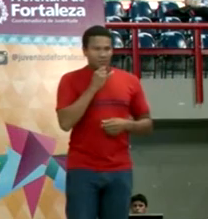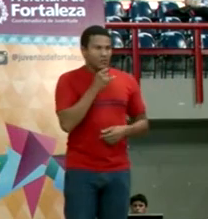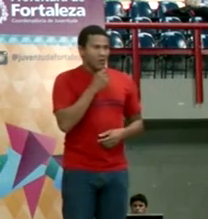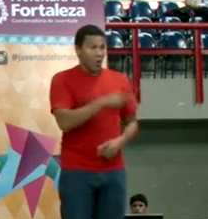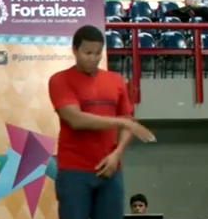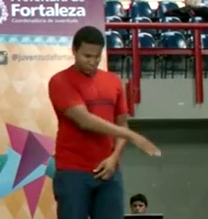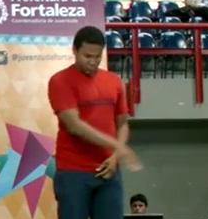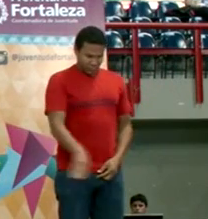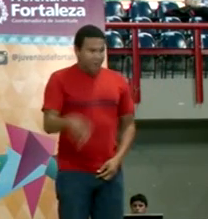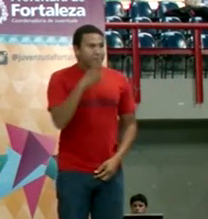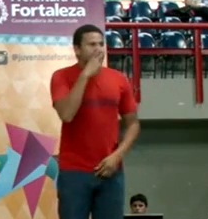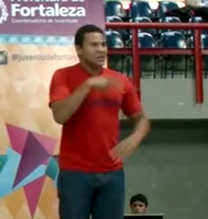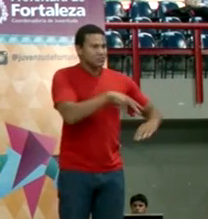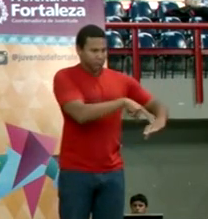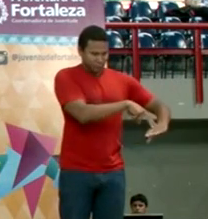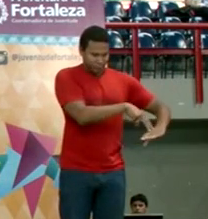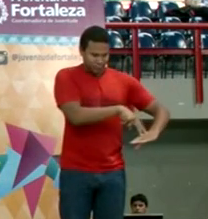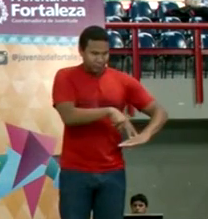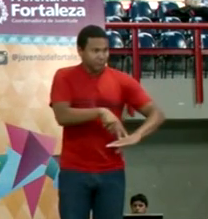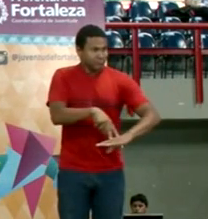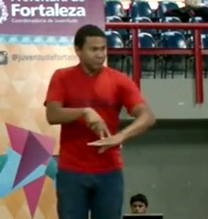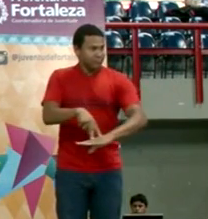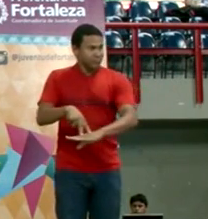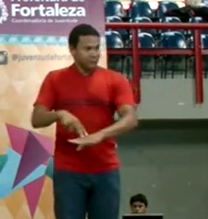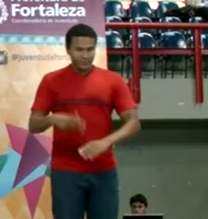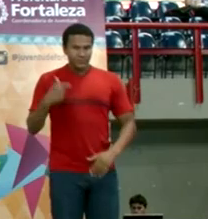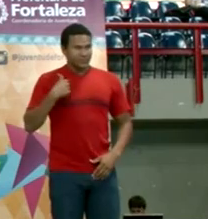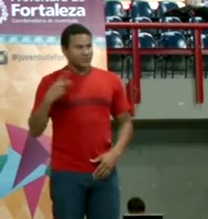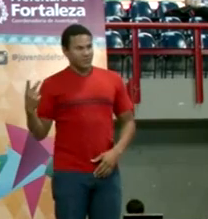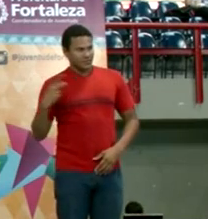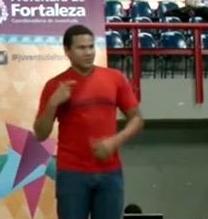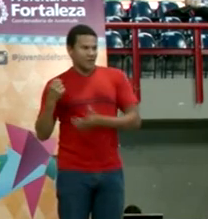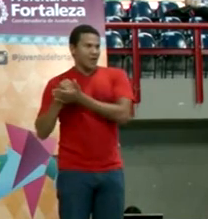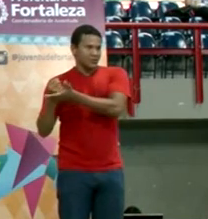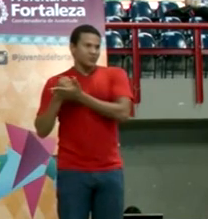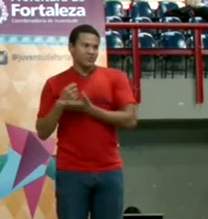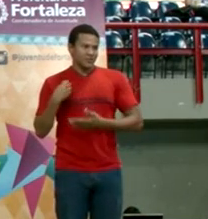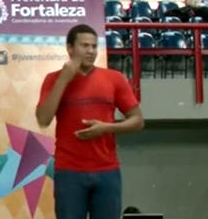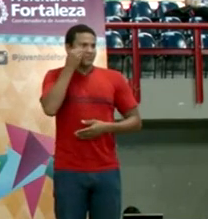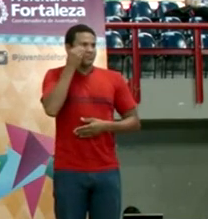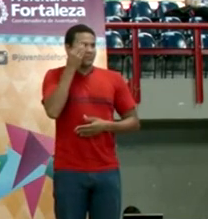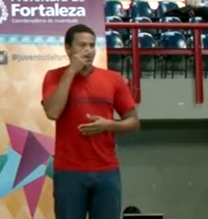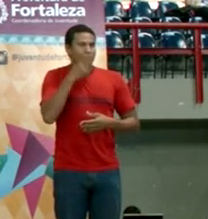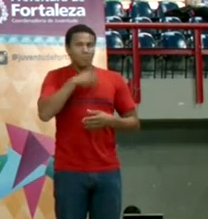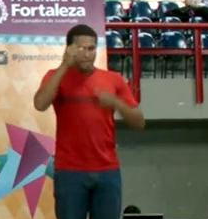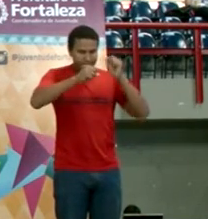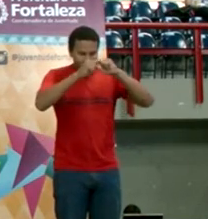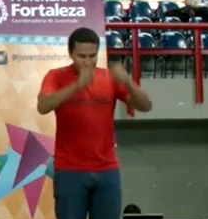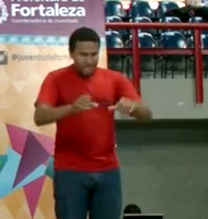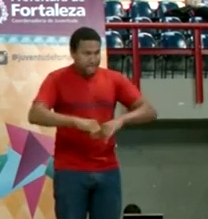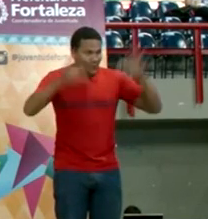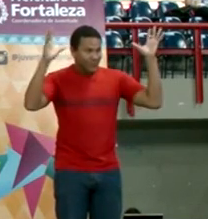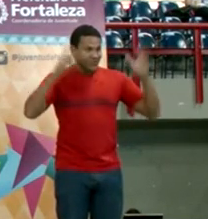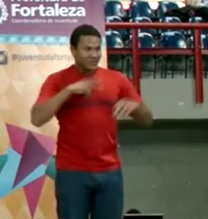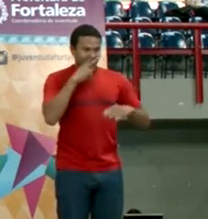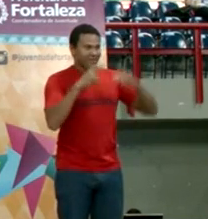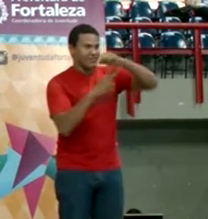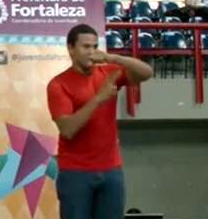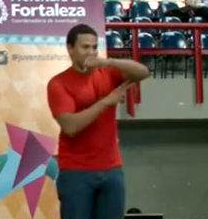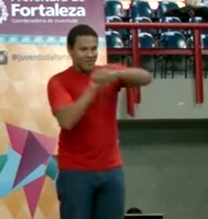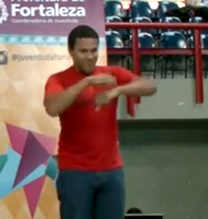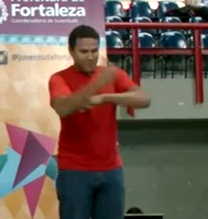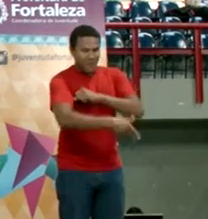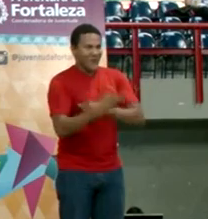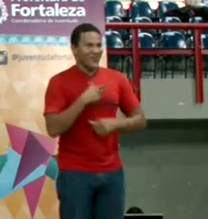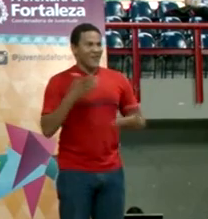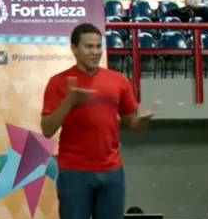passar bem aqui na minha frente, ó. Eu vou representar os terroristas, o jovem aqui está me ajudando, não sei como é que ele vai fazer para fazer a bomba, pular, tu vai ter que pular da ponte, vai ter que ficar um bocado